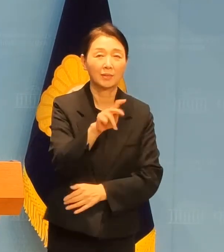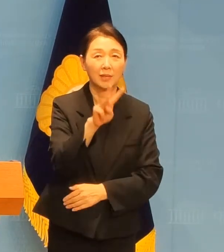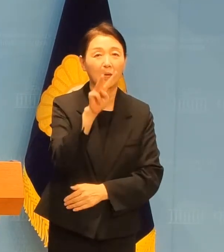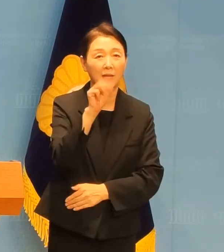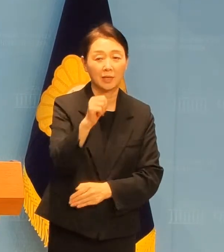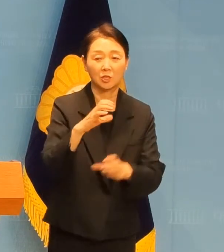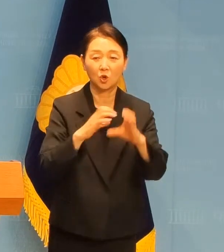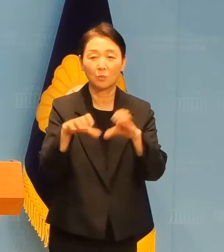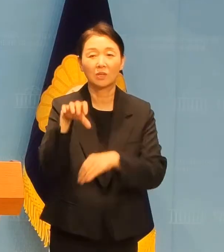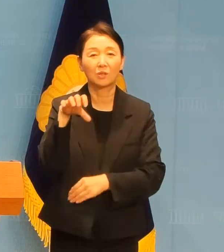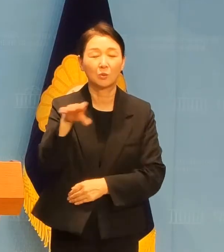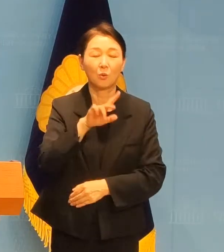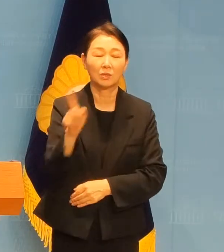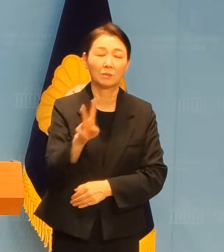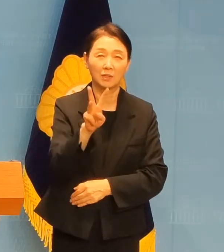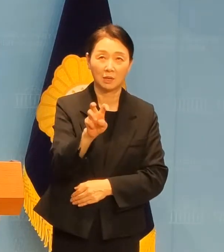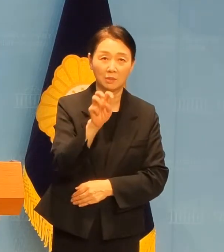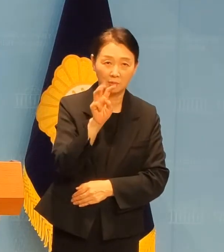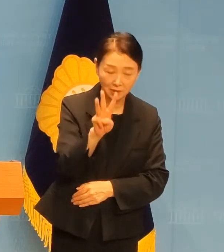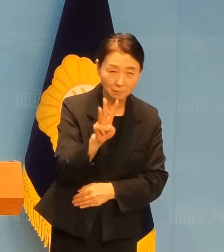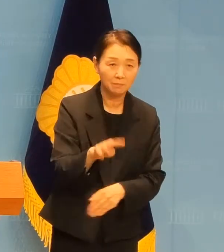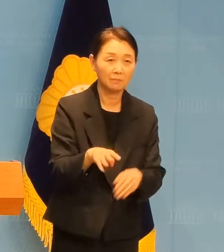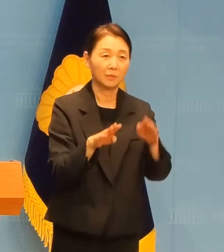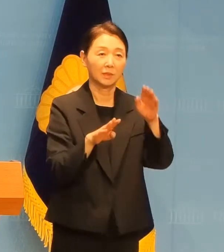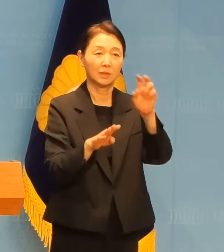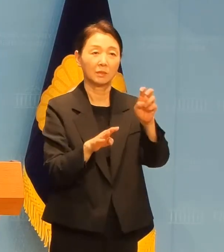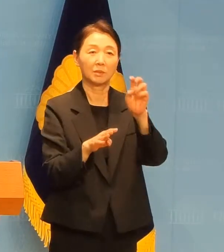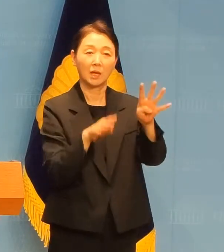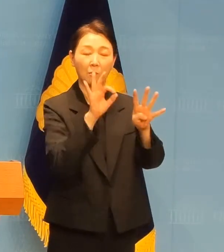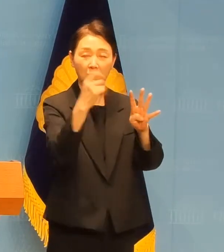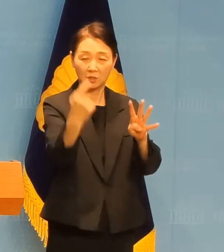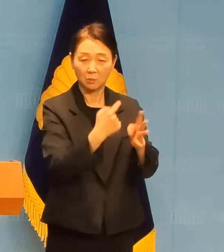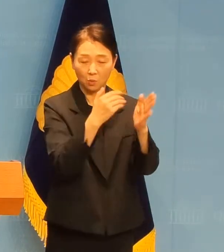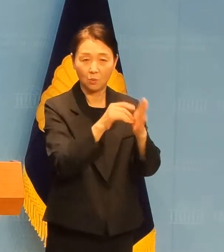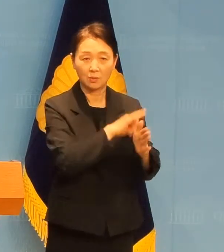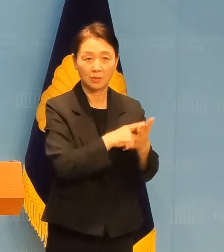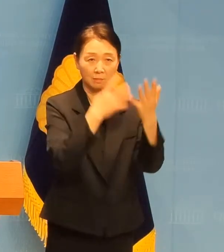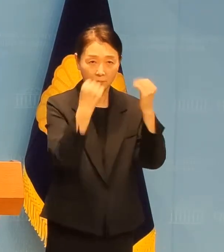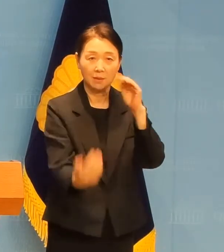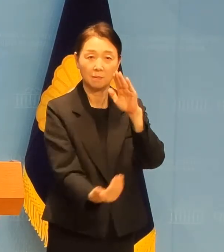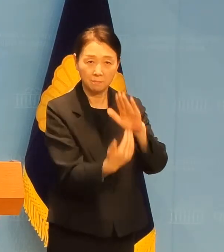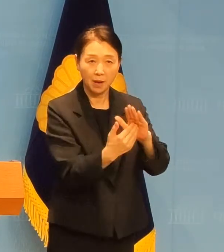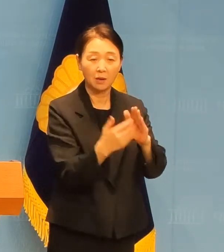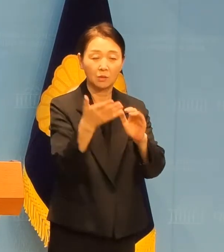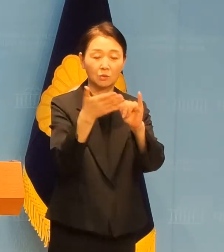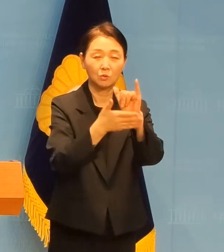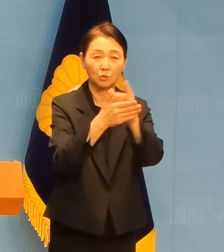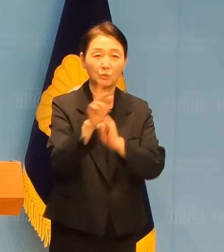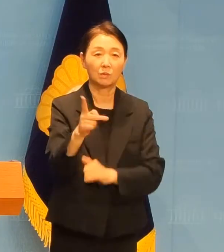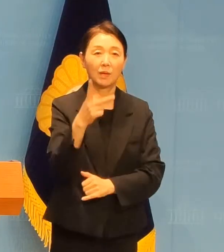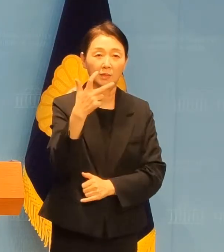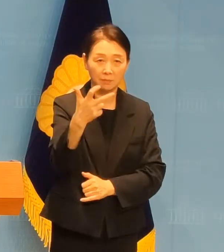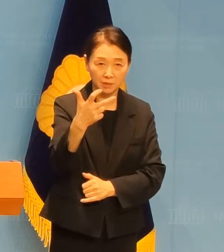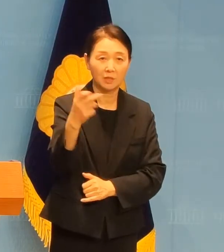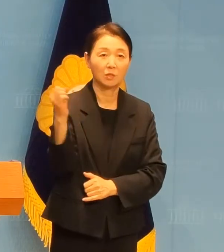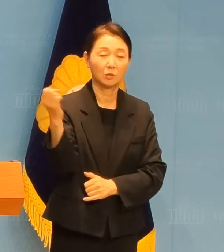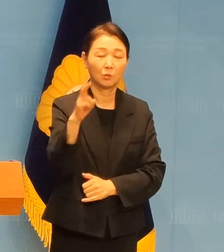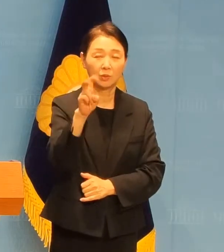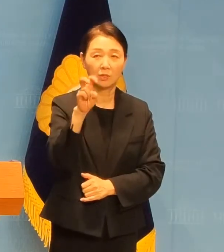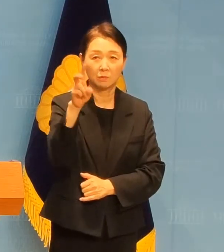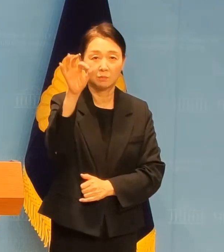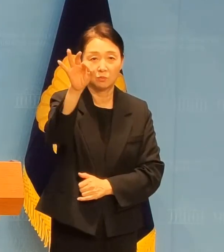등은 233건으로 24% 제보되어 가장 많이 제보되었고 유튜브 217건